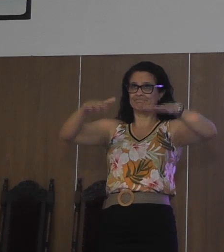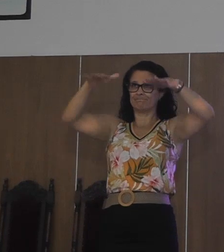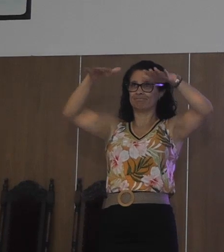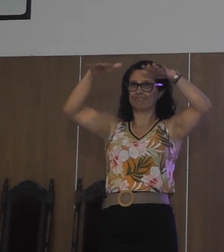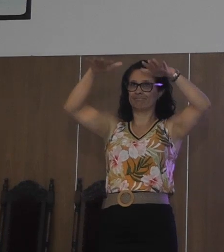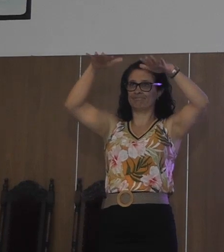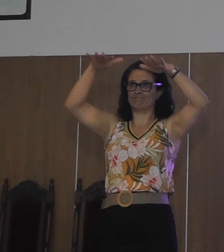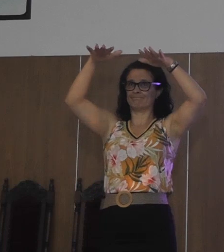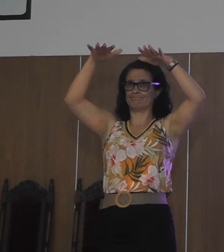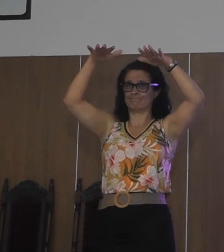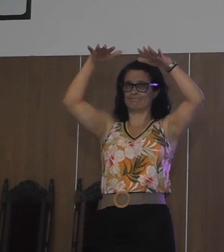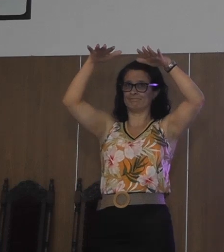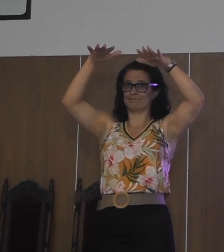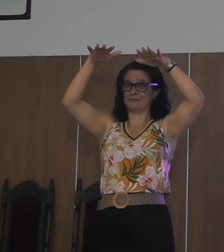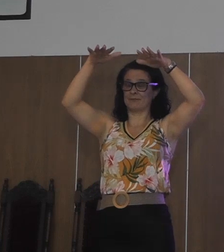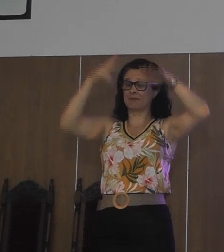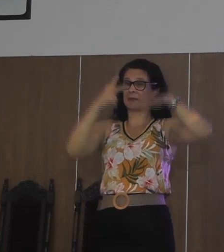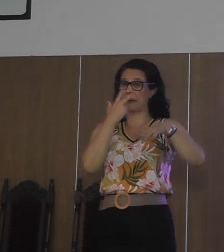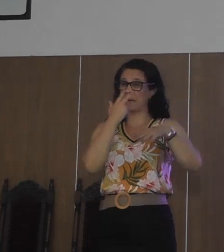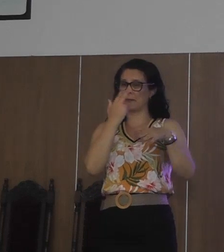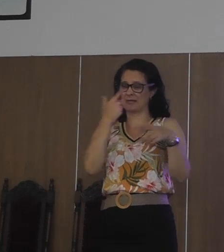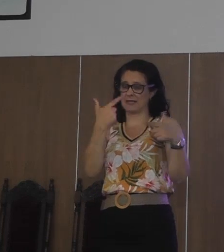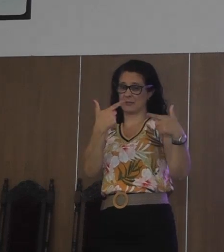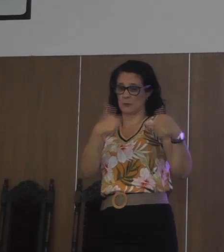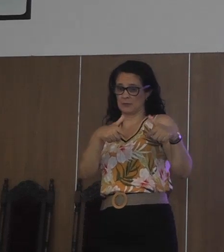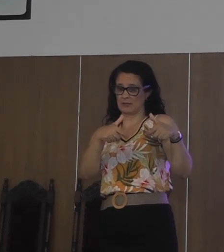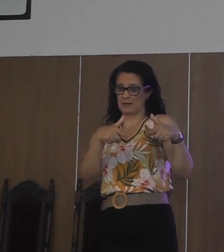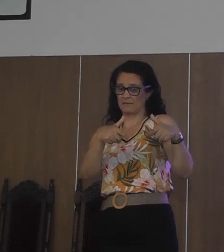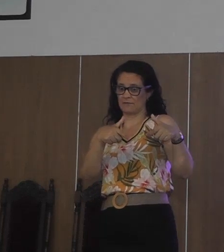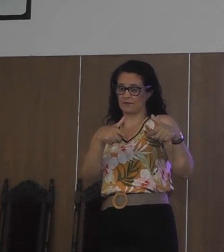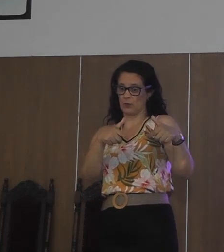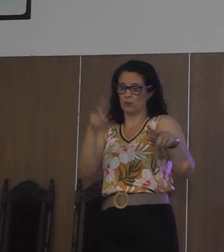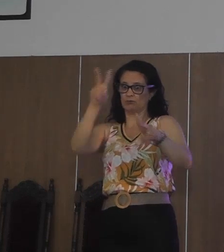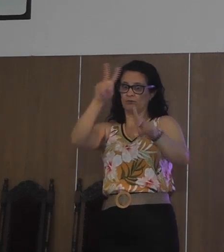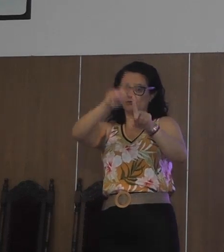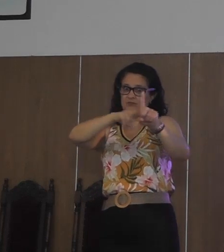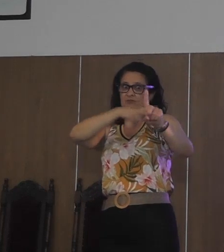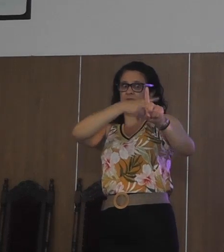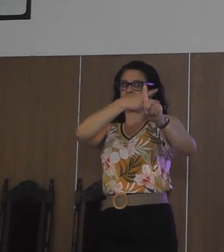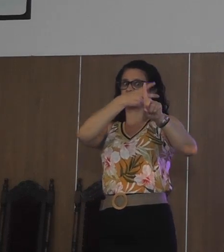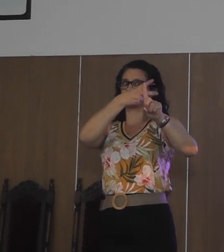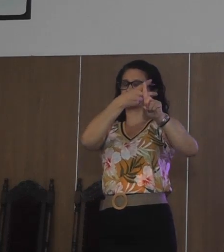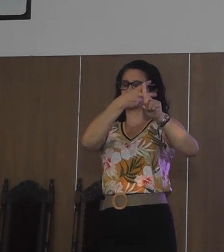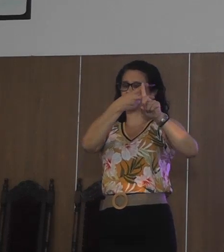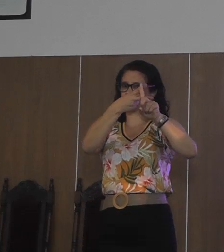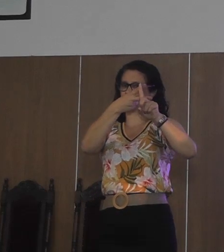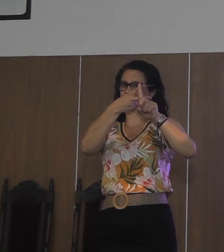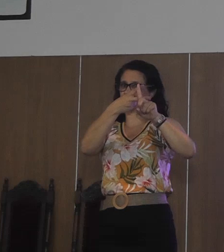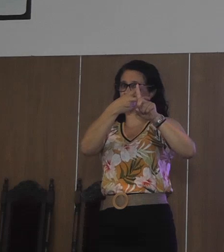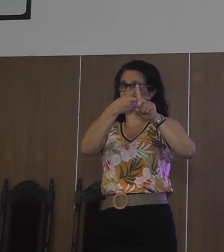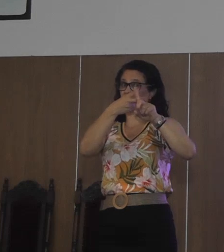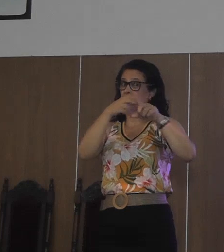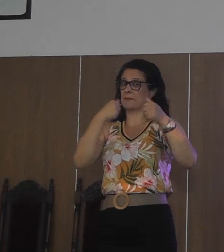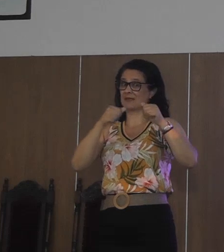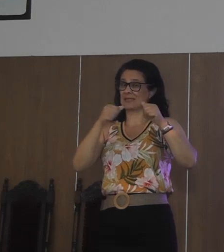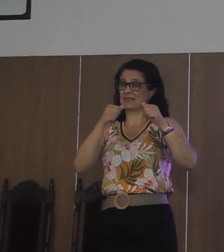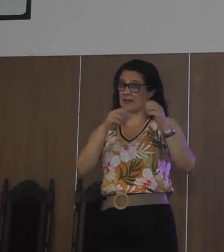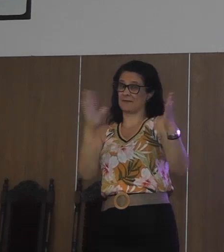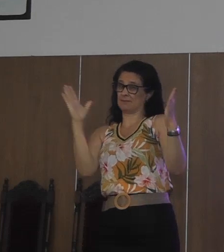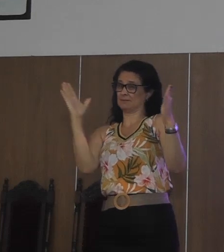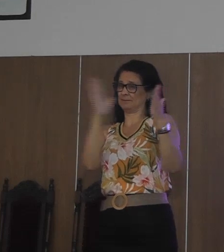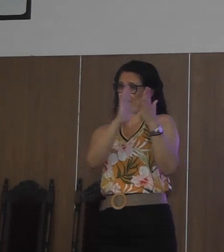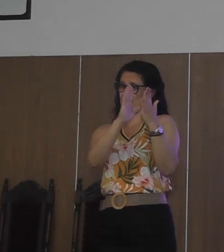Você dobra essa dificuldade aí agora, que aquele homem tinha que enfrentar. Tinha que enfrentar desconfiança, porque